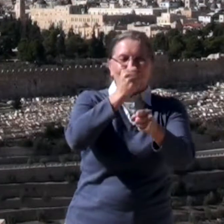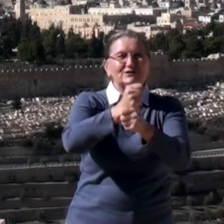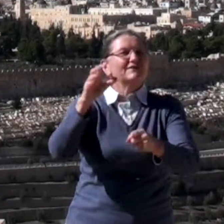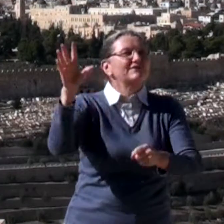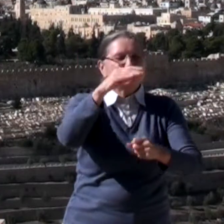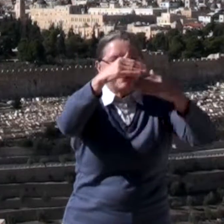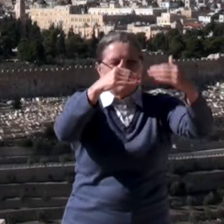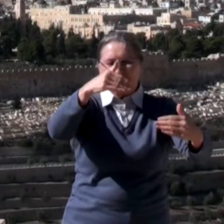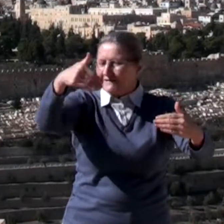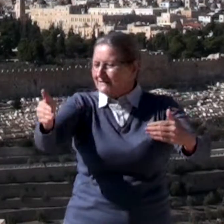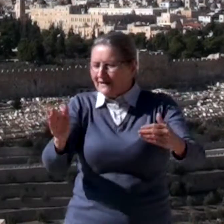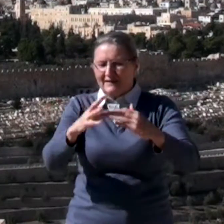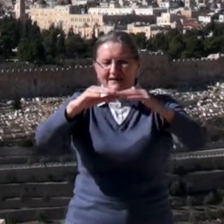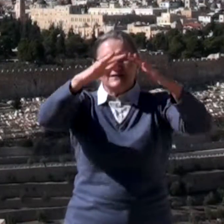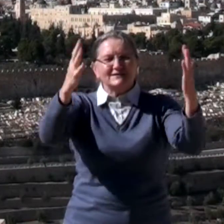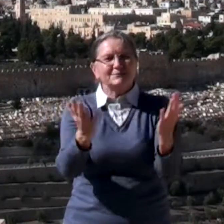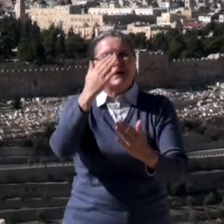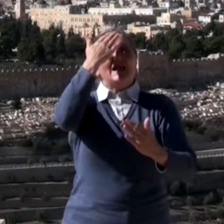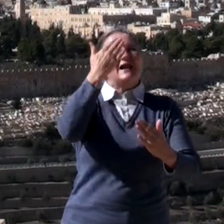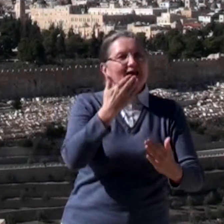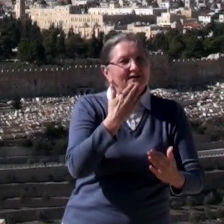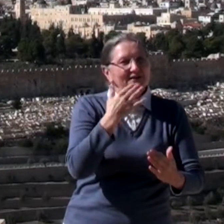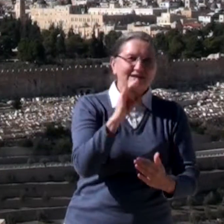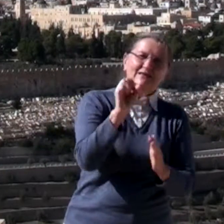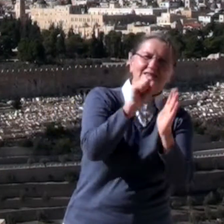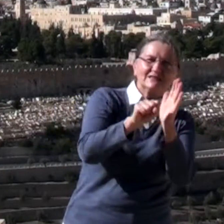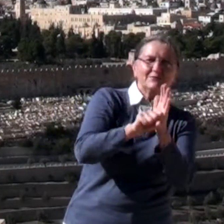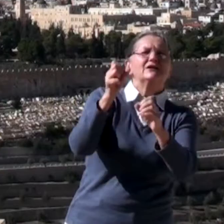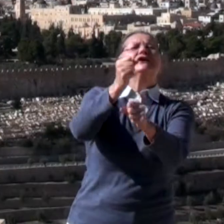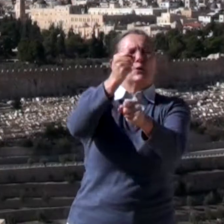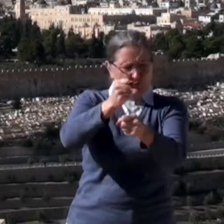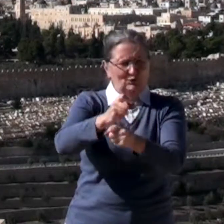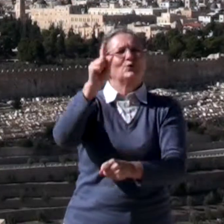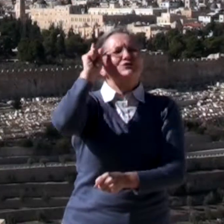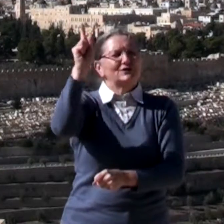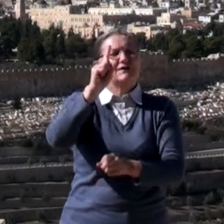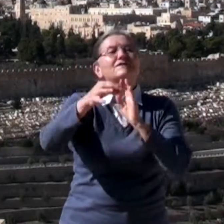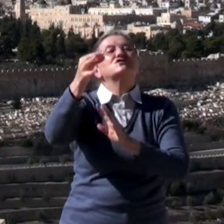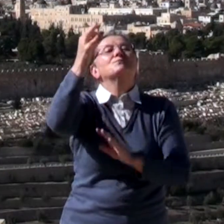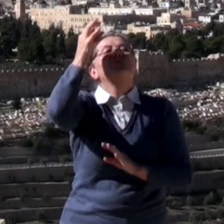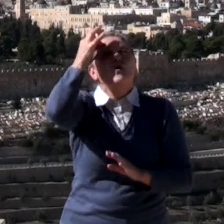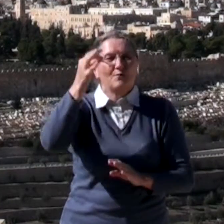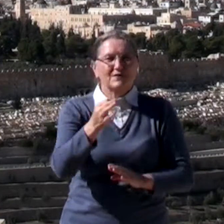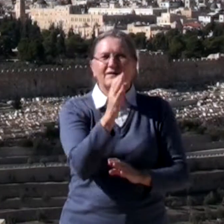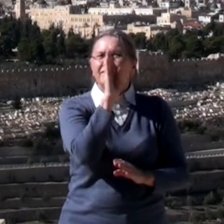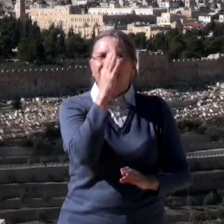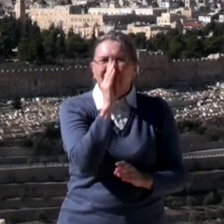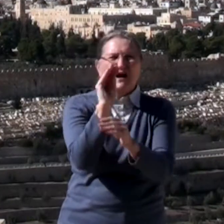все пределы земли, лето и зиму Ты учредил. Вспомни же, враг